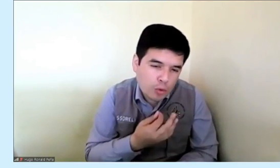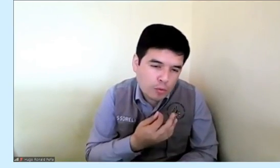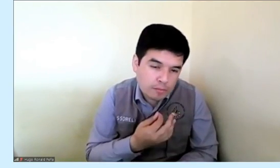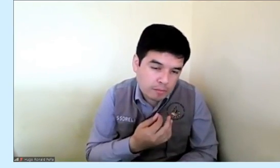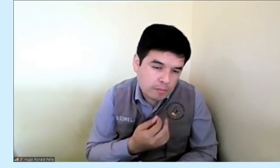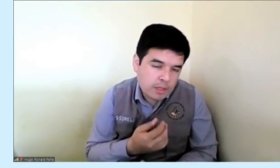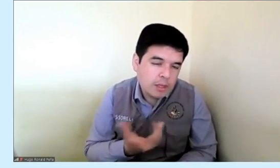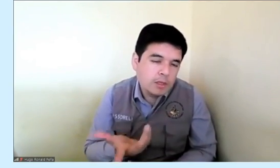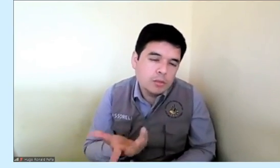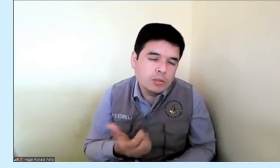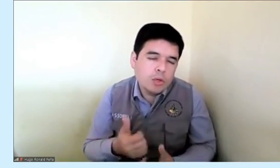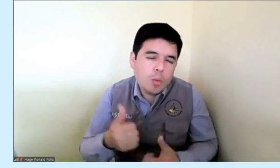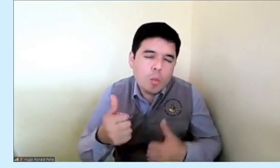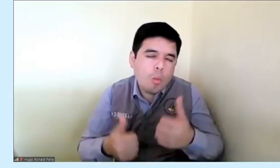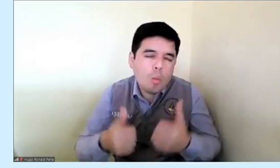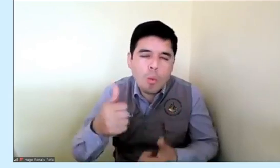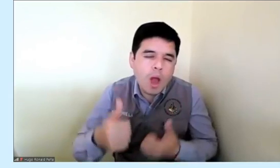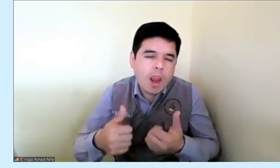¿Cuál es tu dulce favorito?